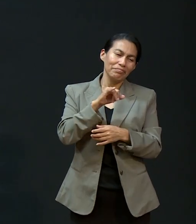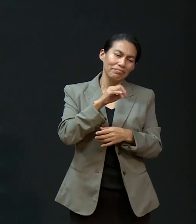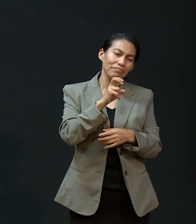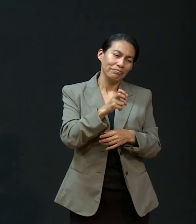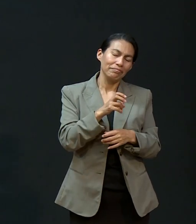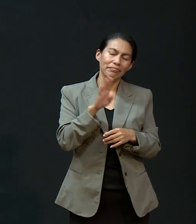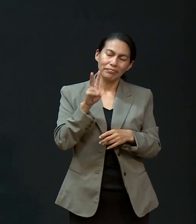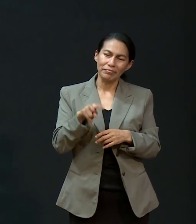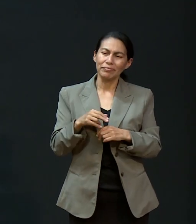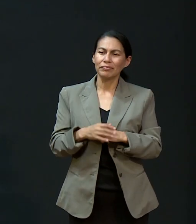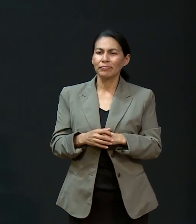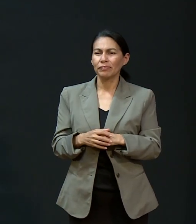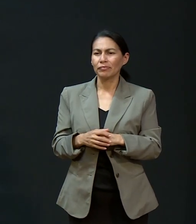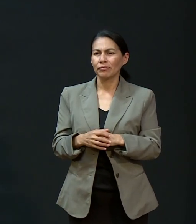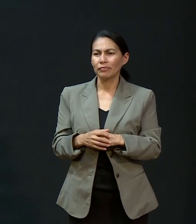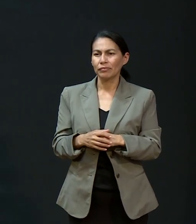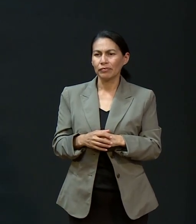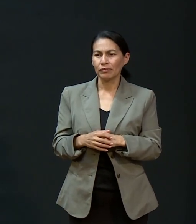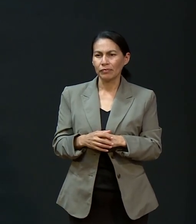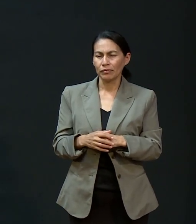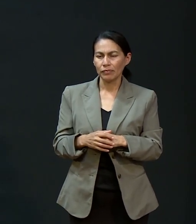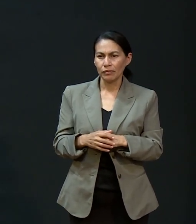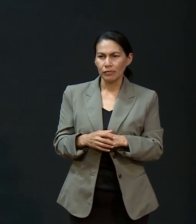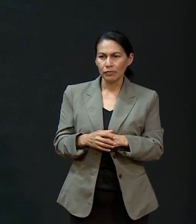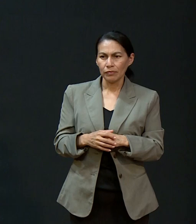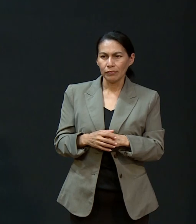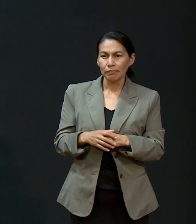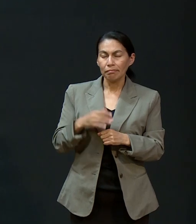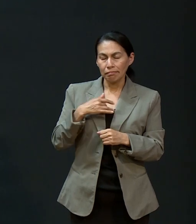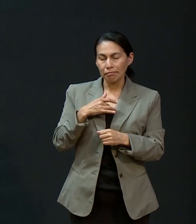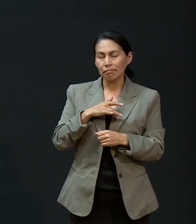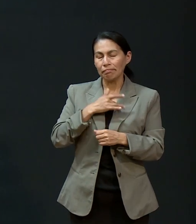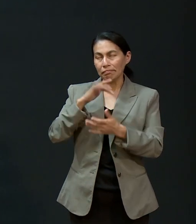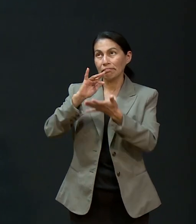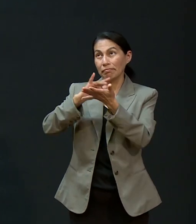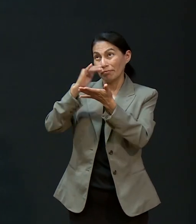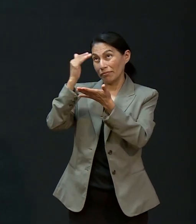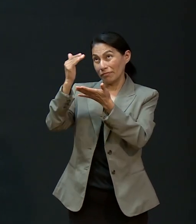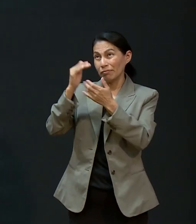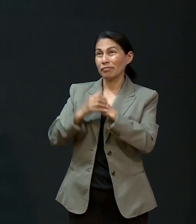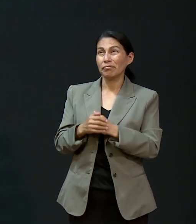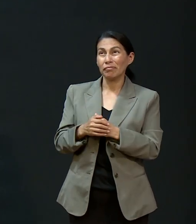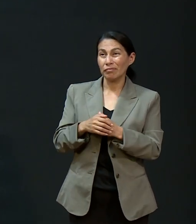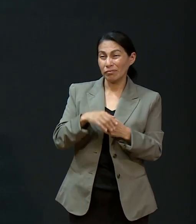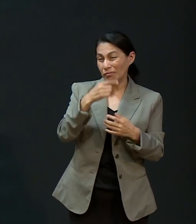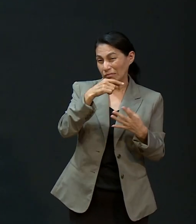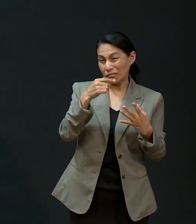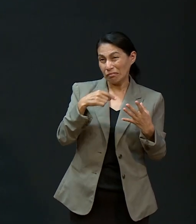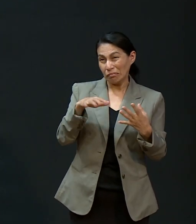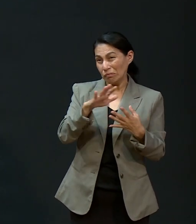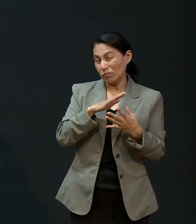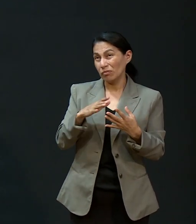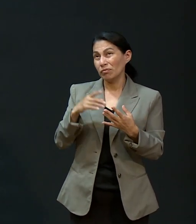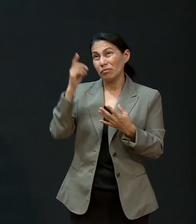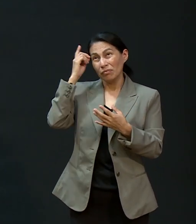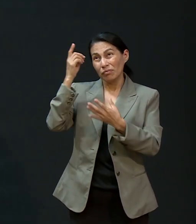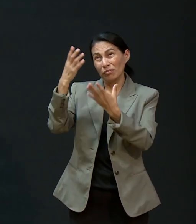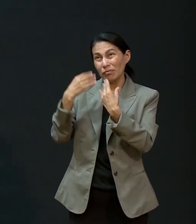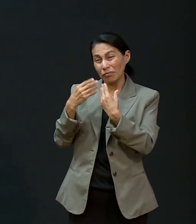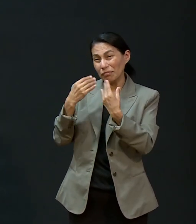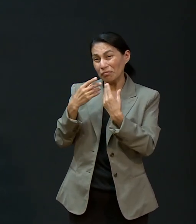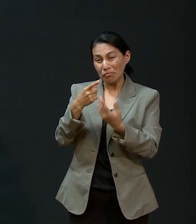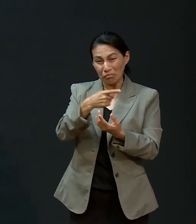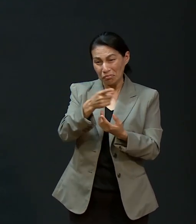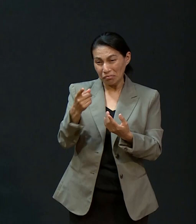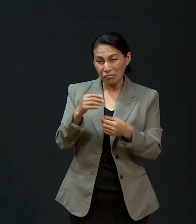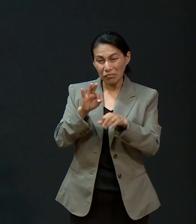Y, pues, le digo muy agradecida por lo que pasó, por lo